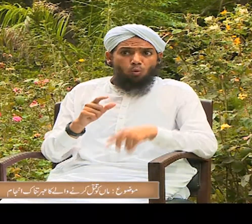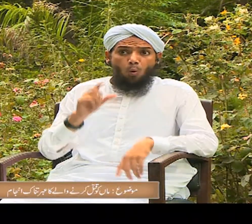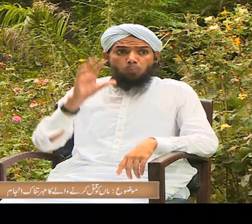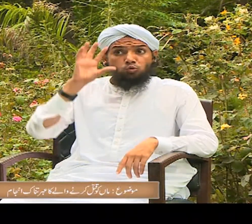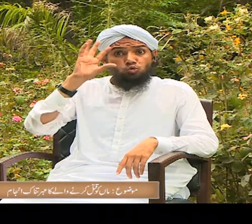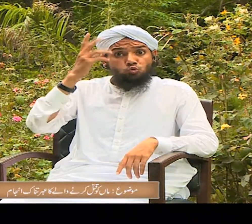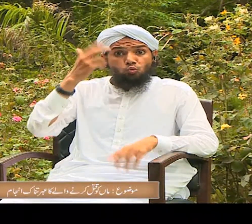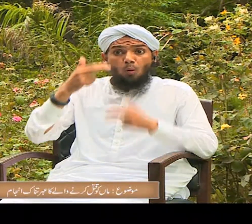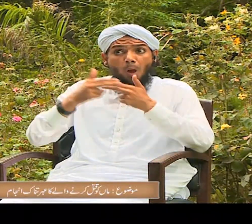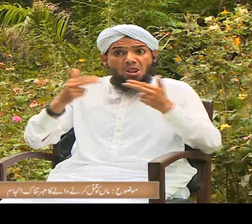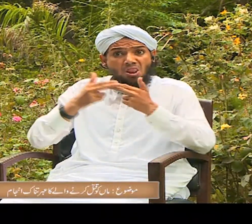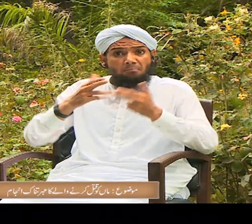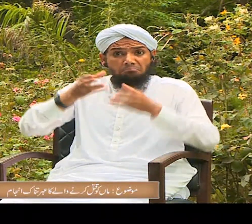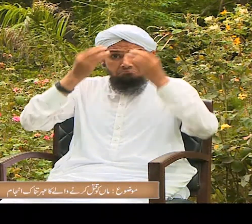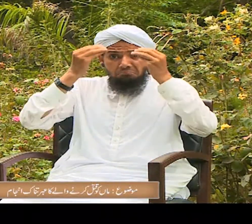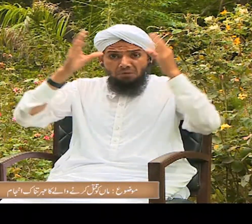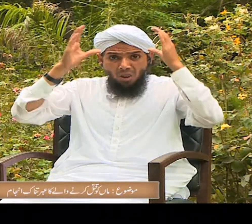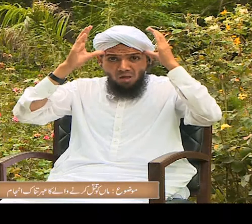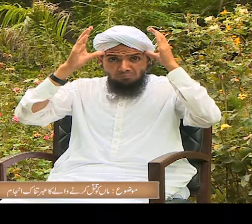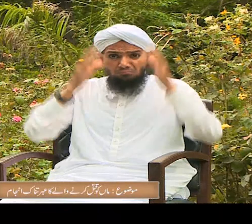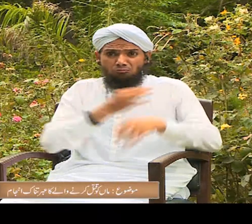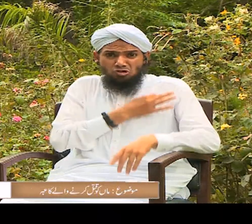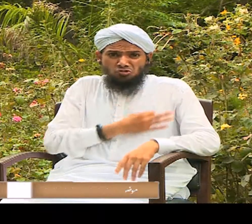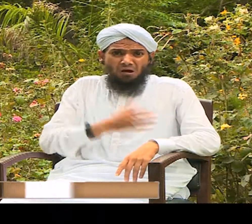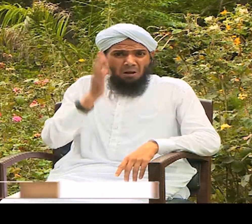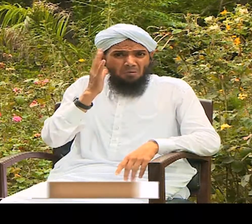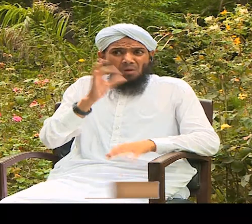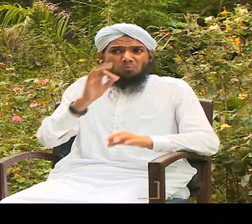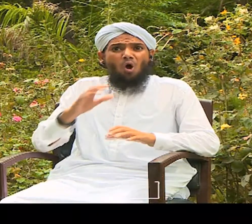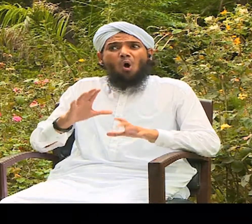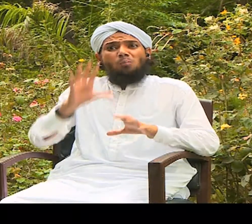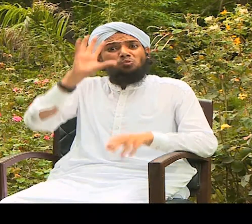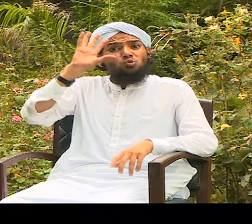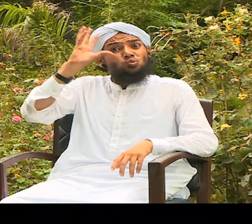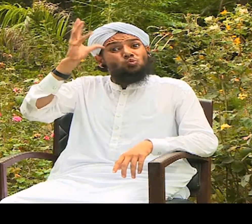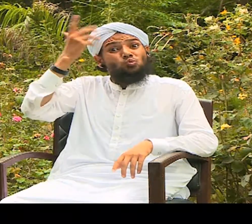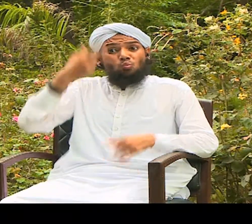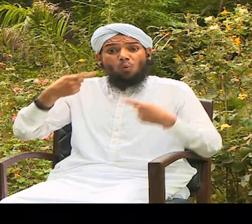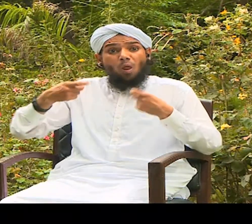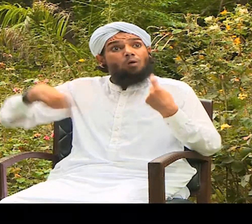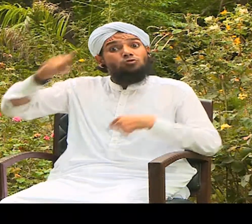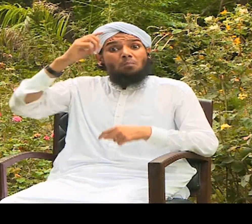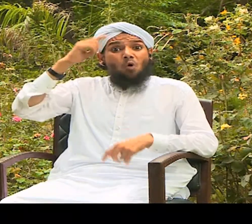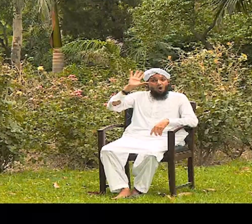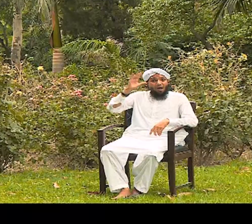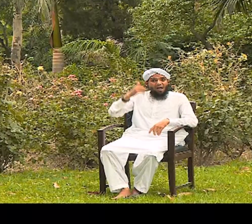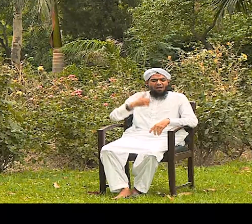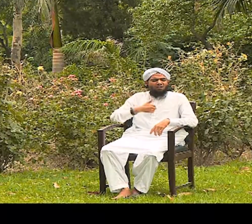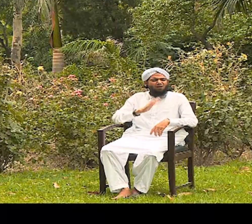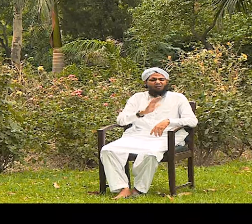ہو جن کے علم اور زہد و تقوی کے ڈنکے پورے عراق میں بج رہے ہیں؟ میں نے کہا عالم تو اللہ